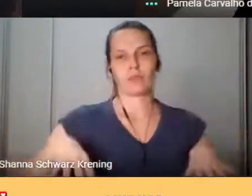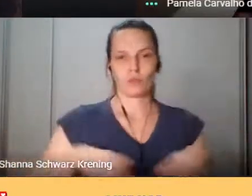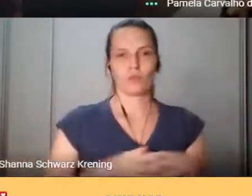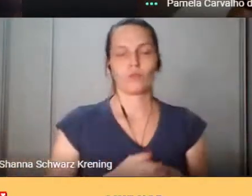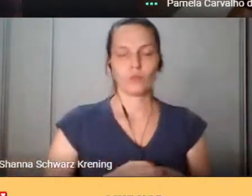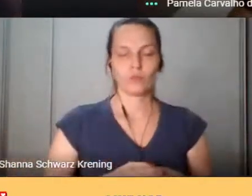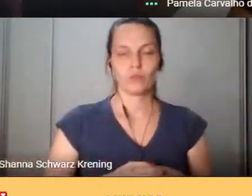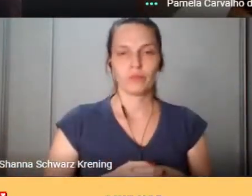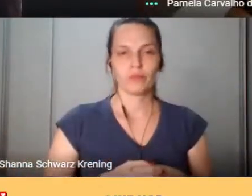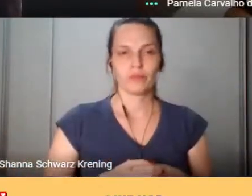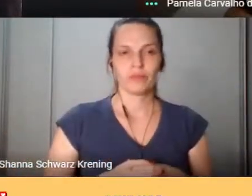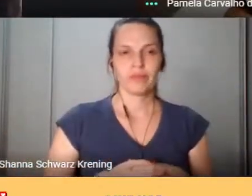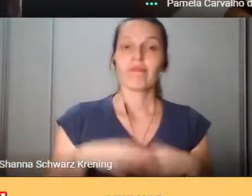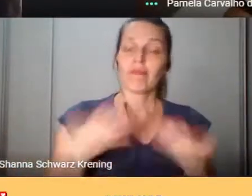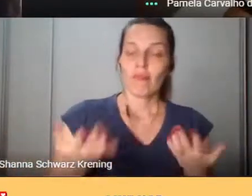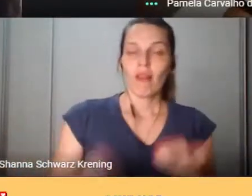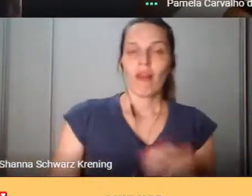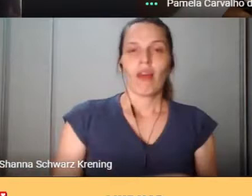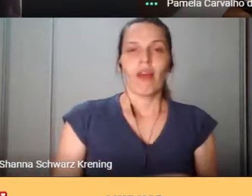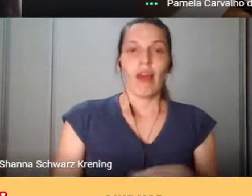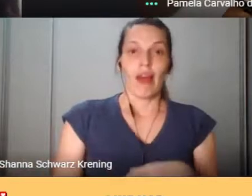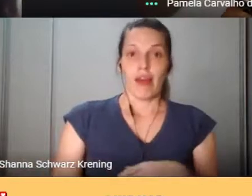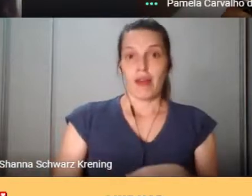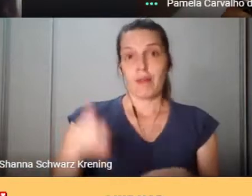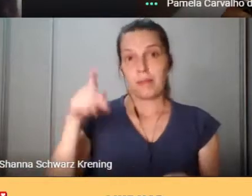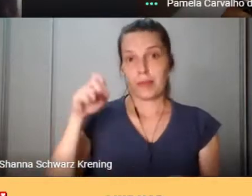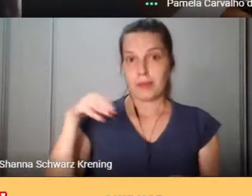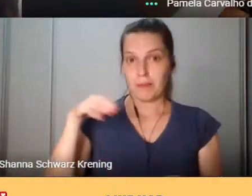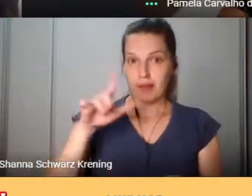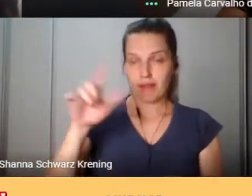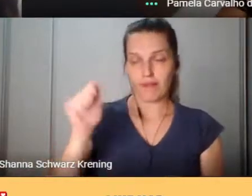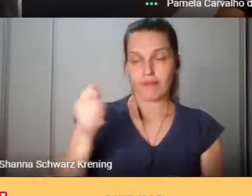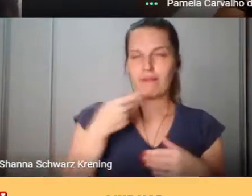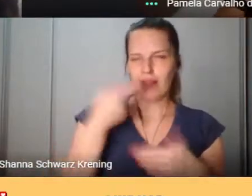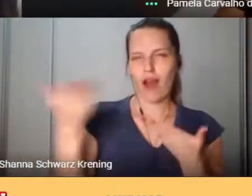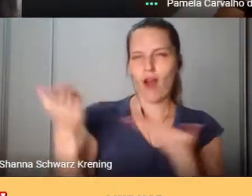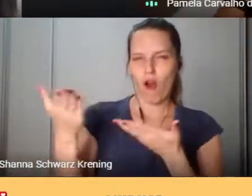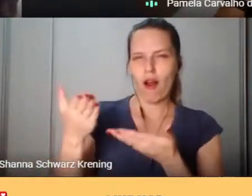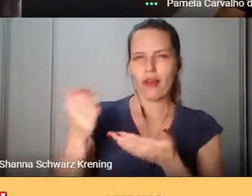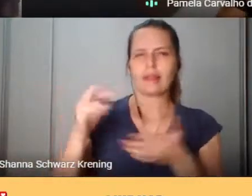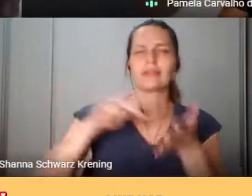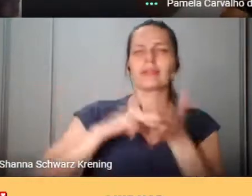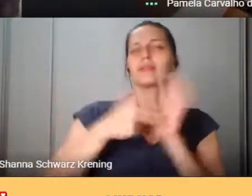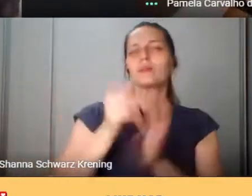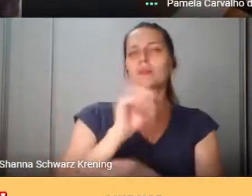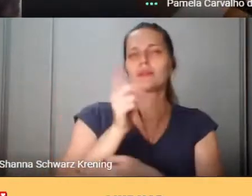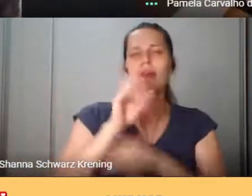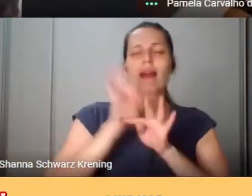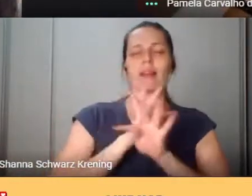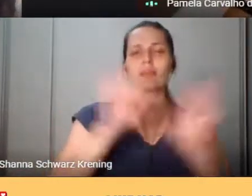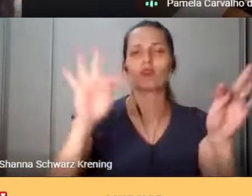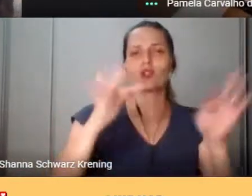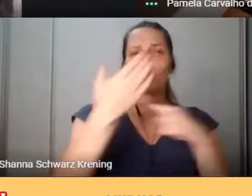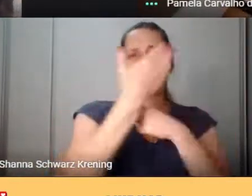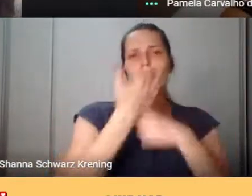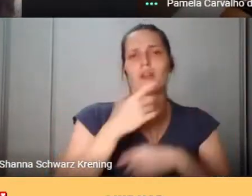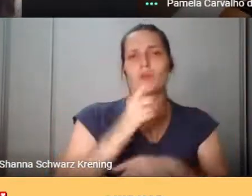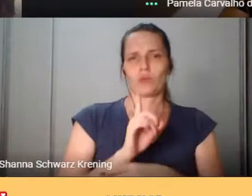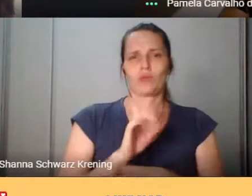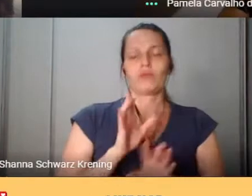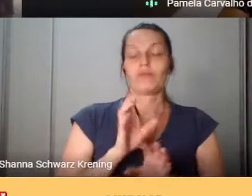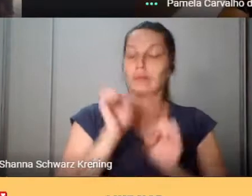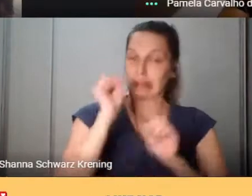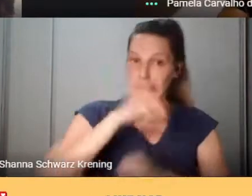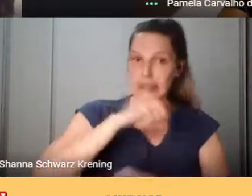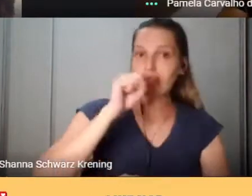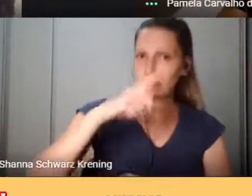é que a tecnologia, né, pessoal, acho que o que a Pamela está trazendo, assim, não é que a tecnologia, ela não nos traga benefícios, né, e nos traz